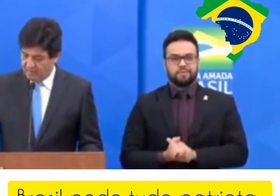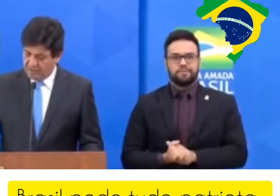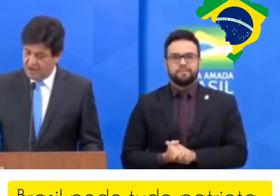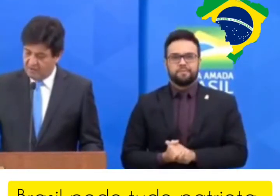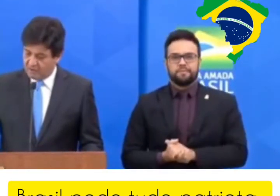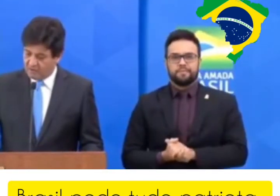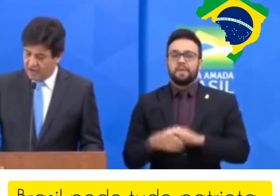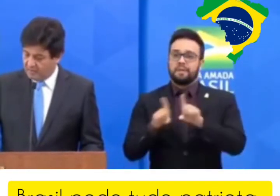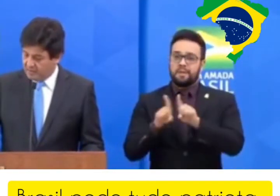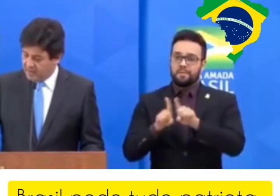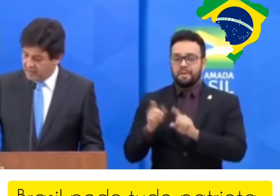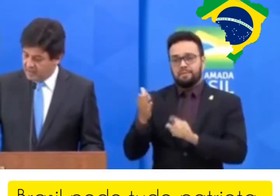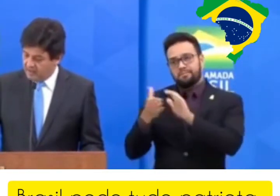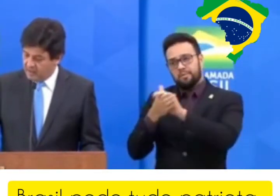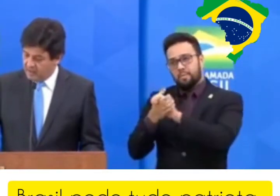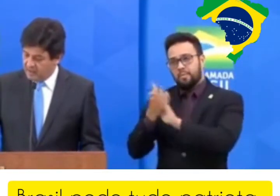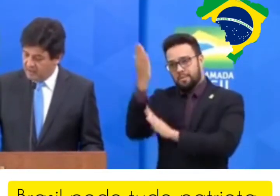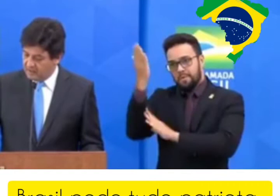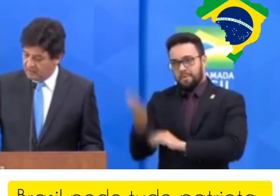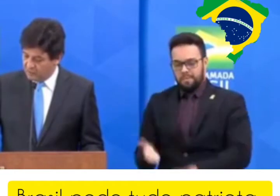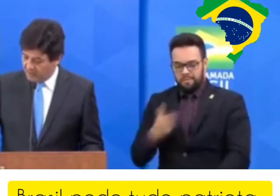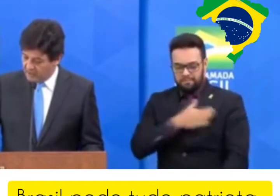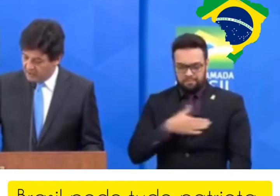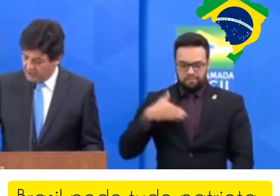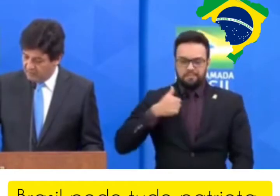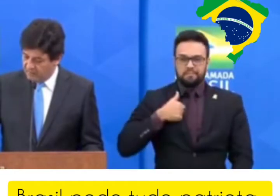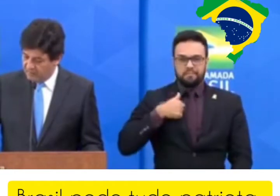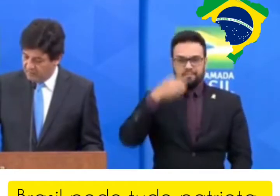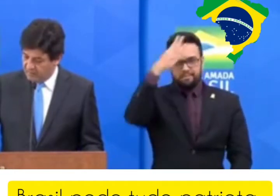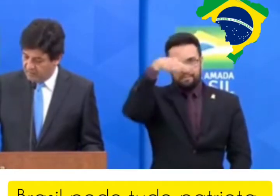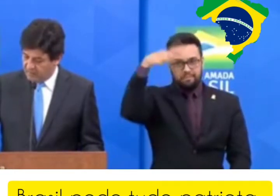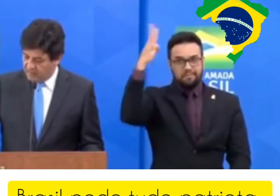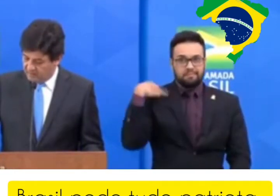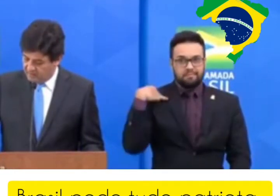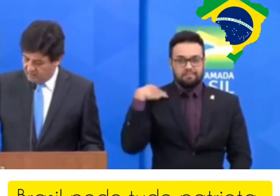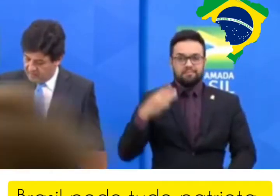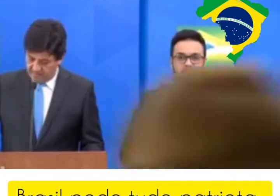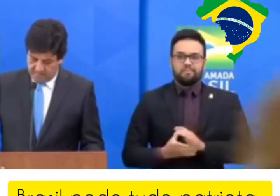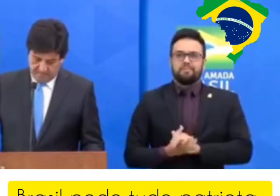A senhora Michele Bolsonaro, primeira-dama do Brasil.